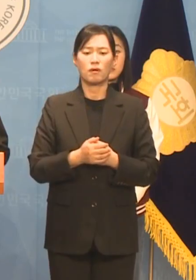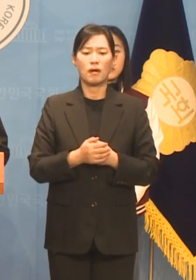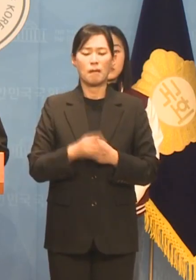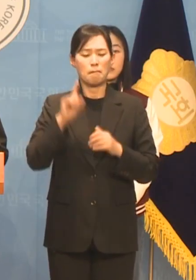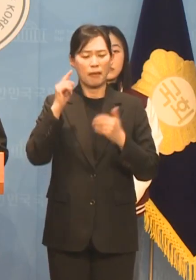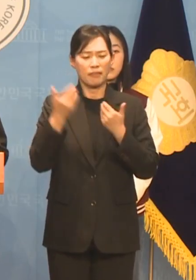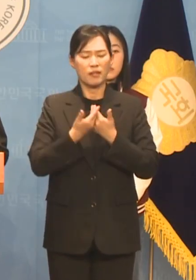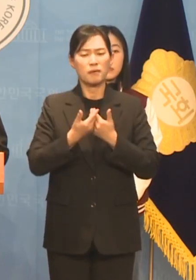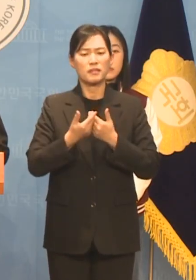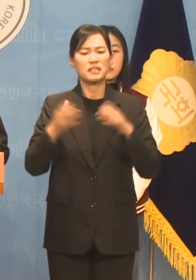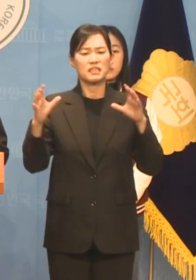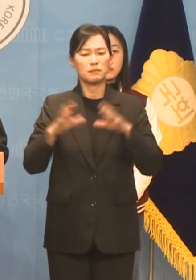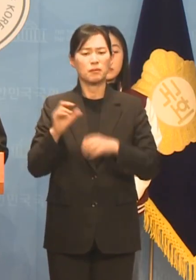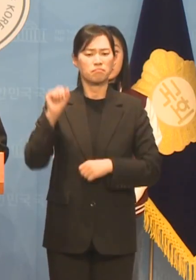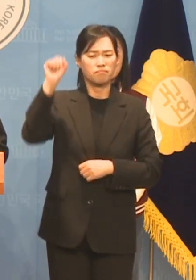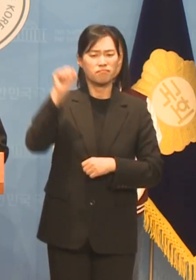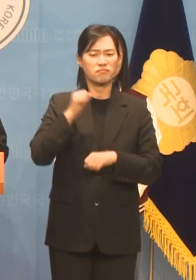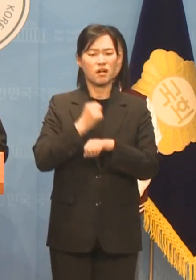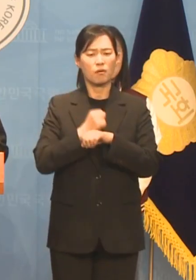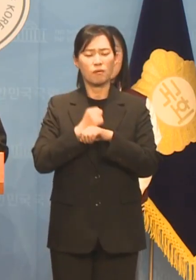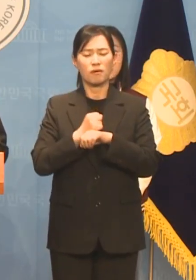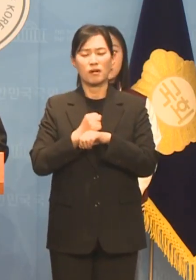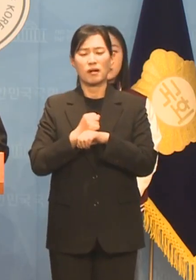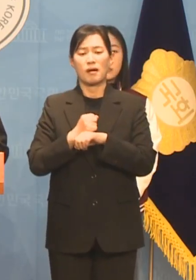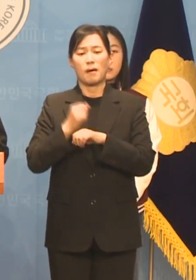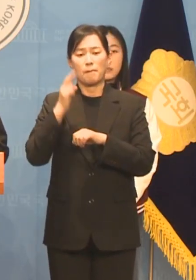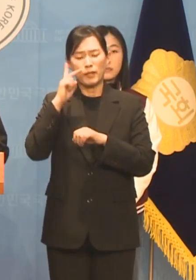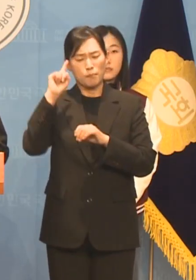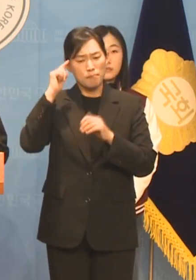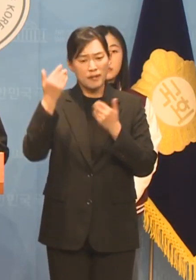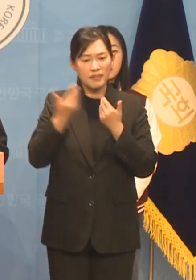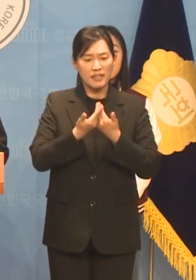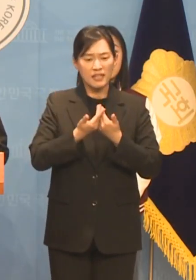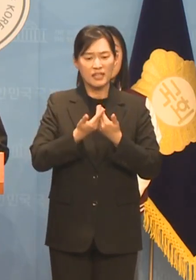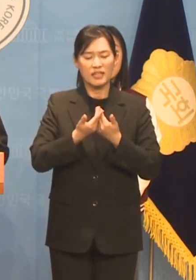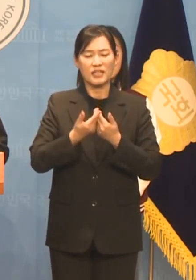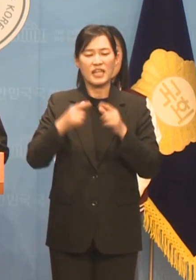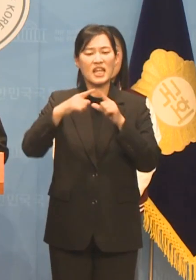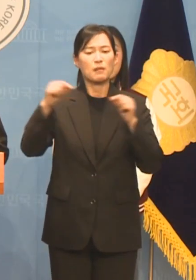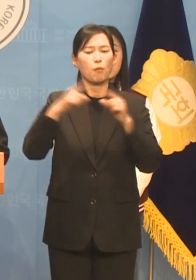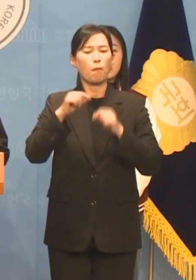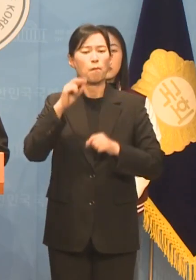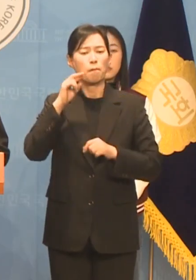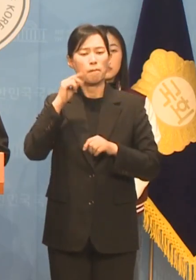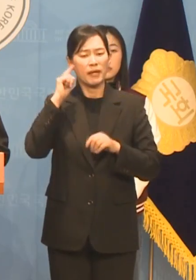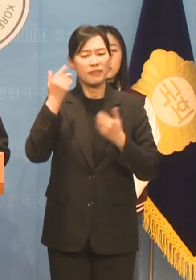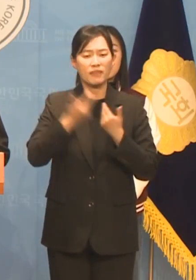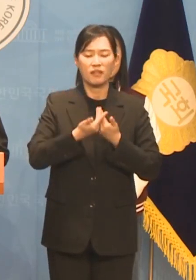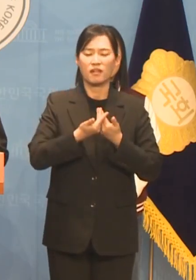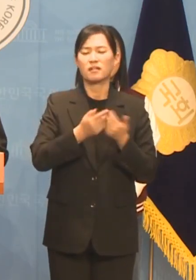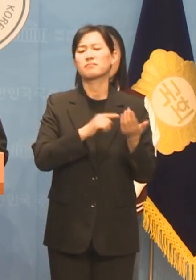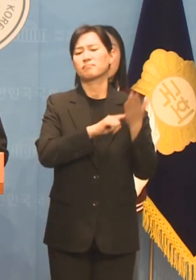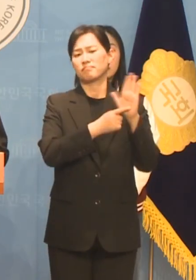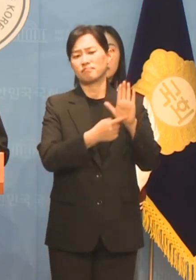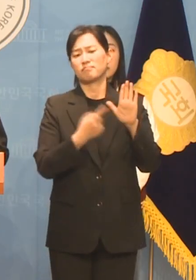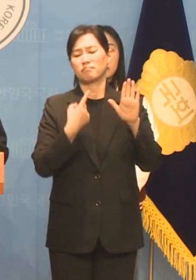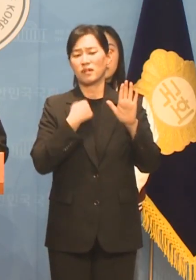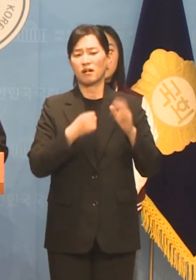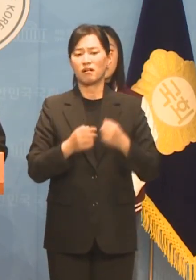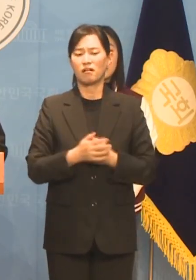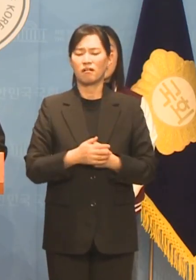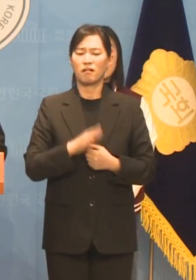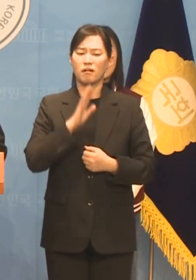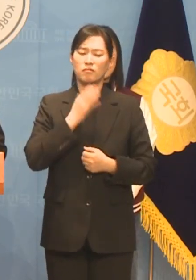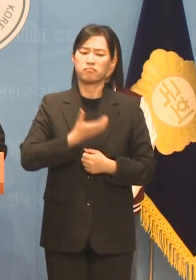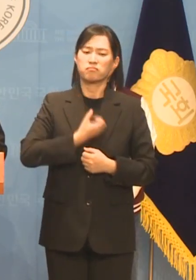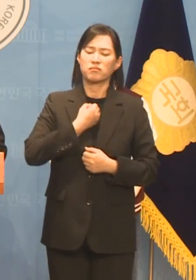진행하기도 하는 등 반미 친북에 이어 반일 성향까지 대놓고 드러내기도 하였습니다.